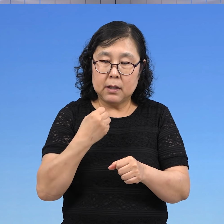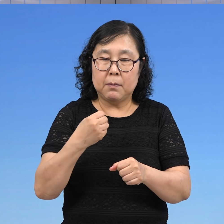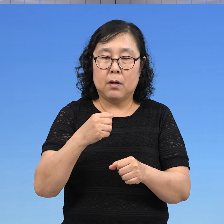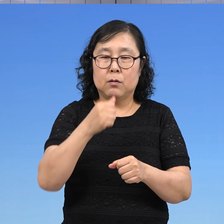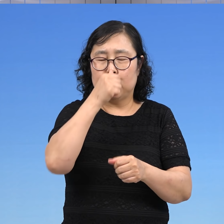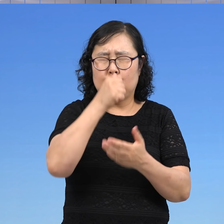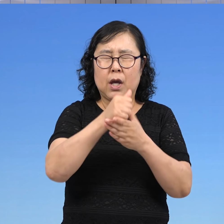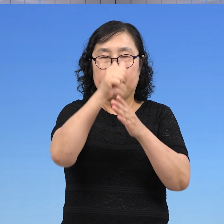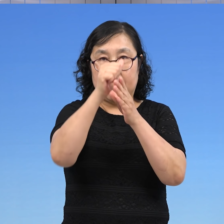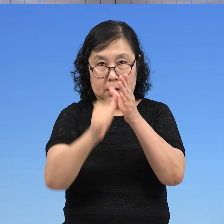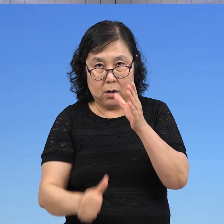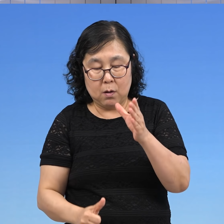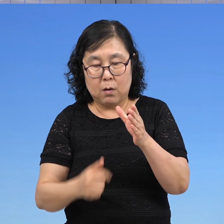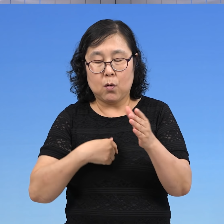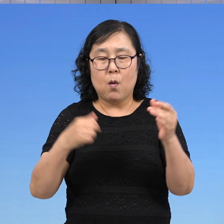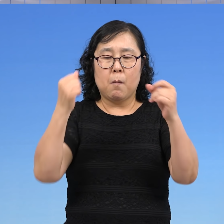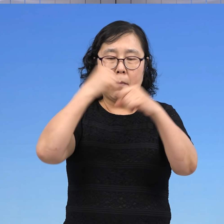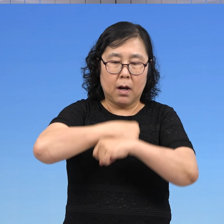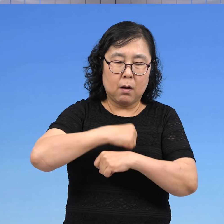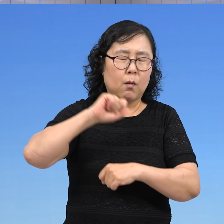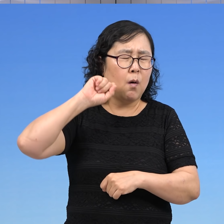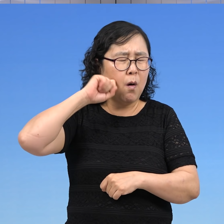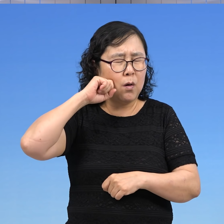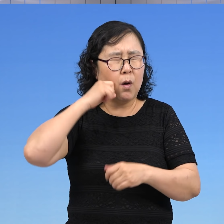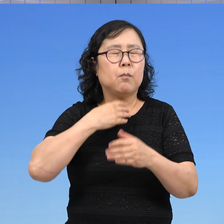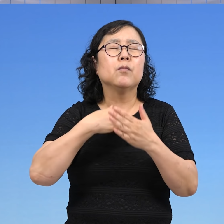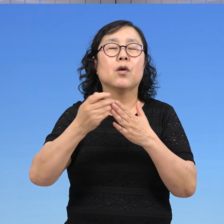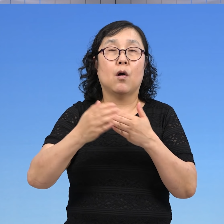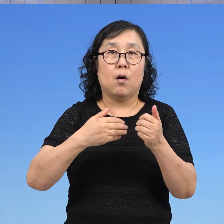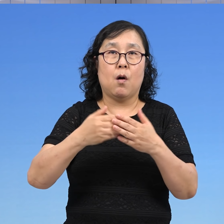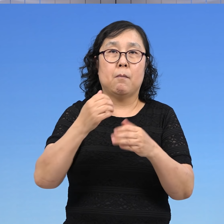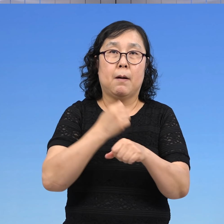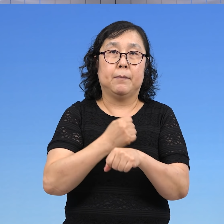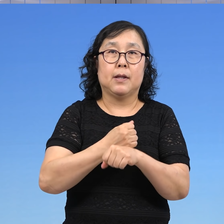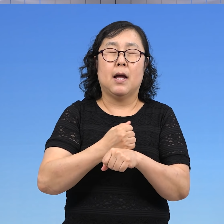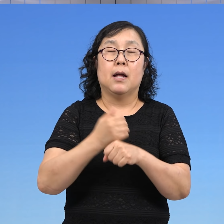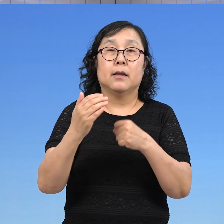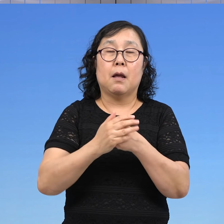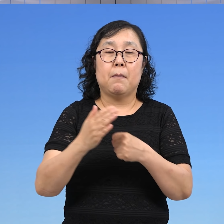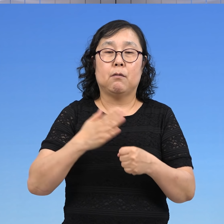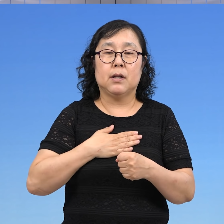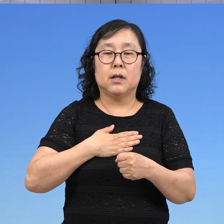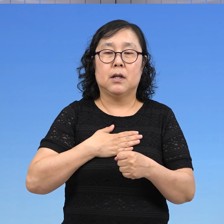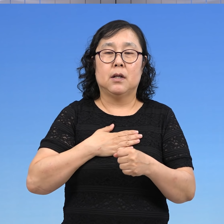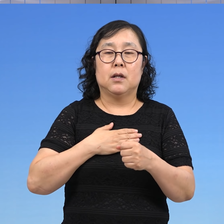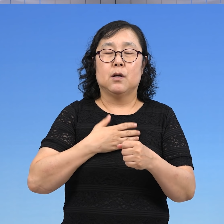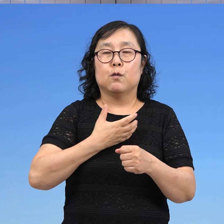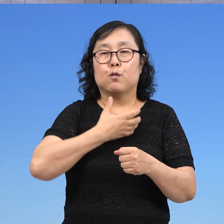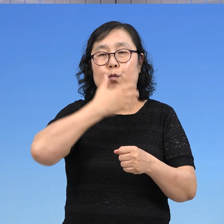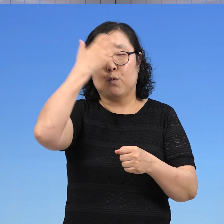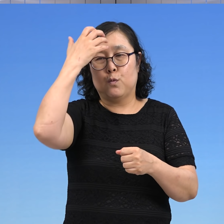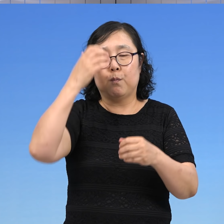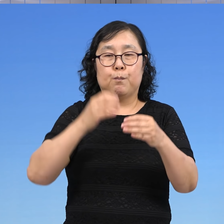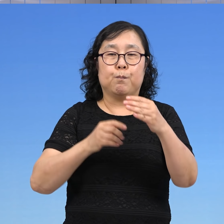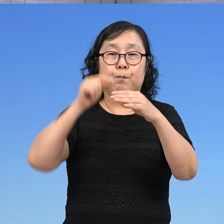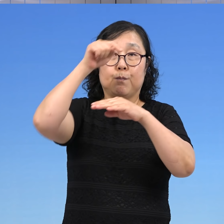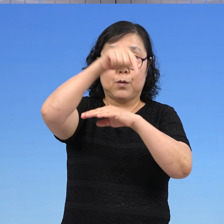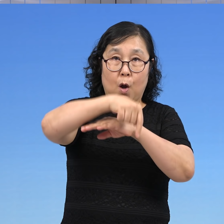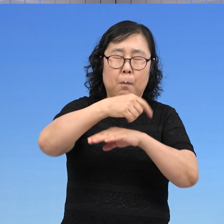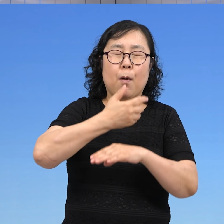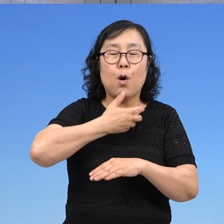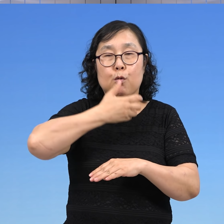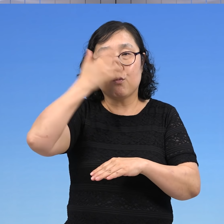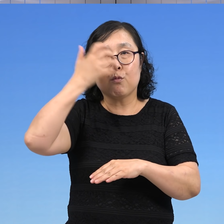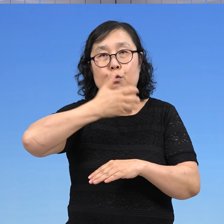어려움을 겪고 다 꽤 저는 지난 한 주간 동안 꿈 너머 끔 참 하나님 앞에 형